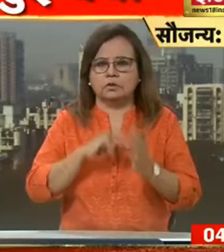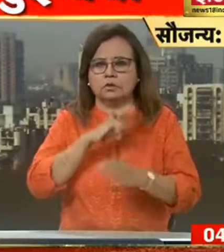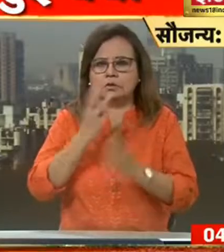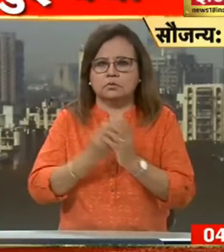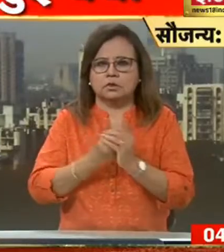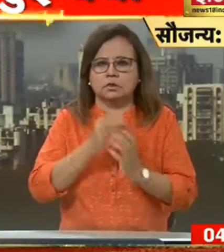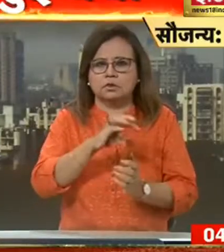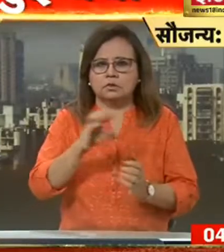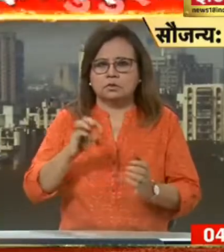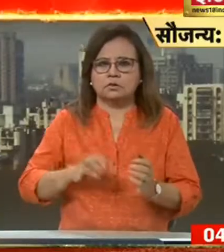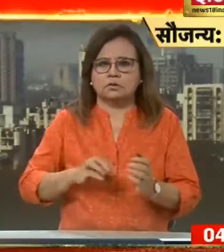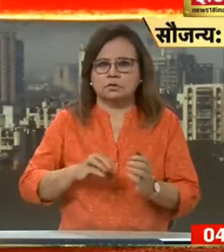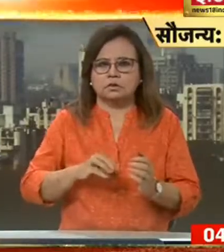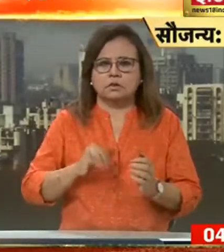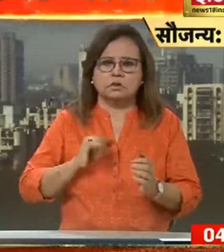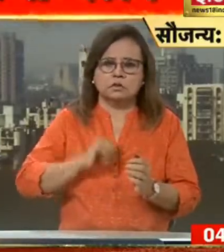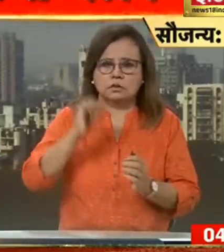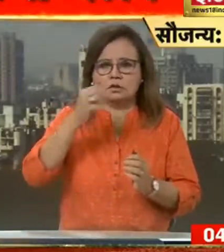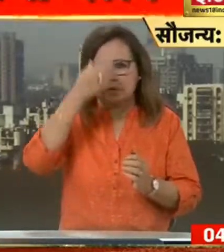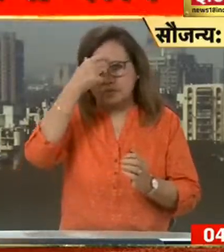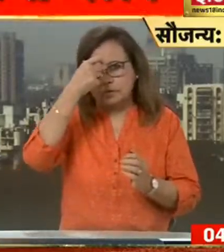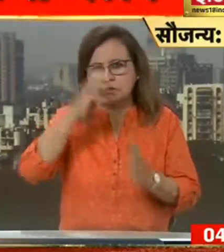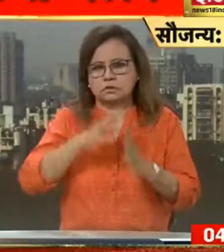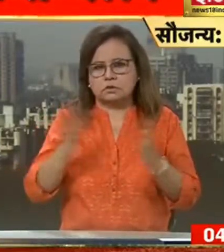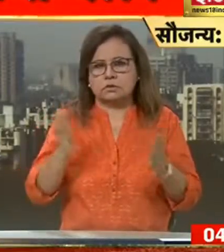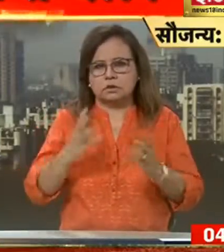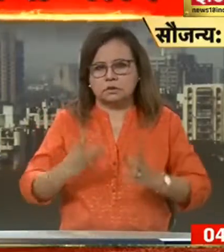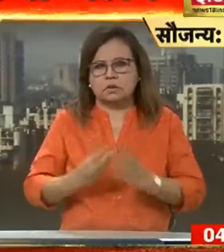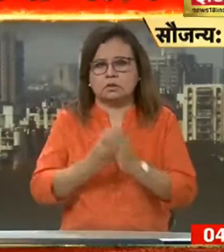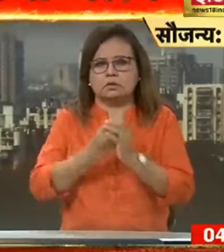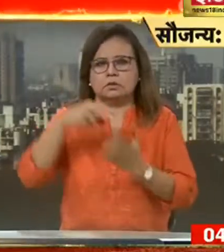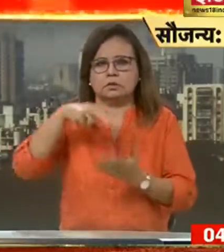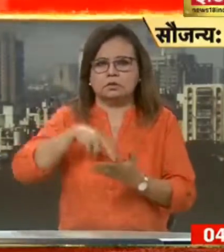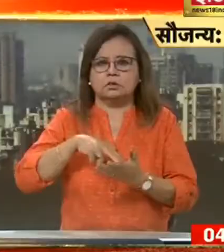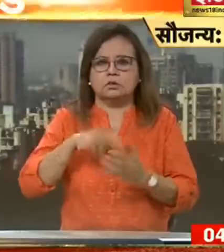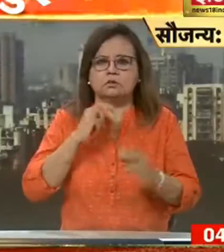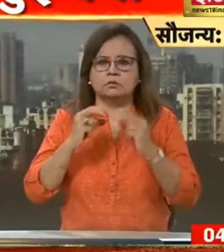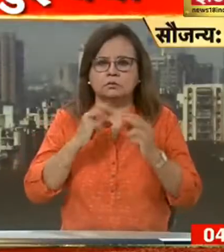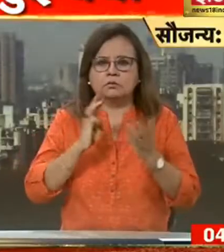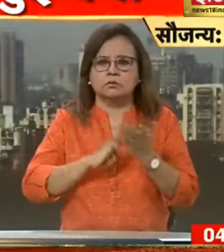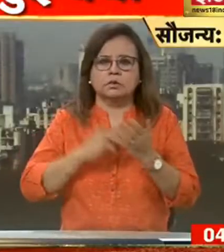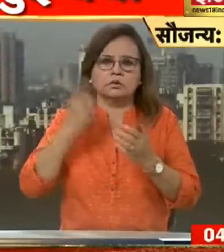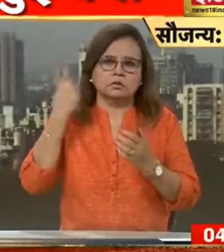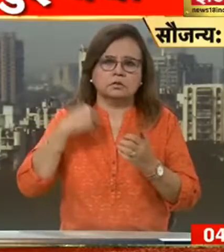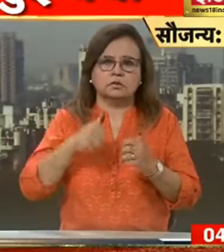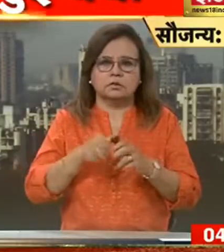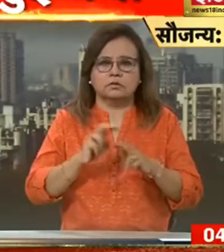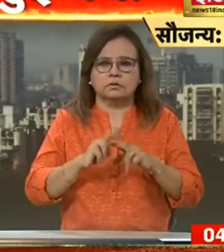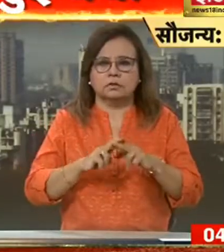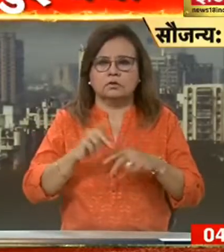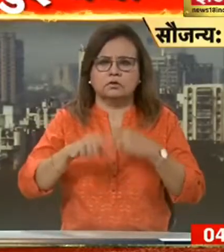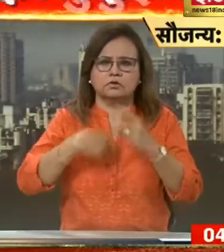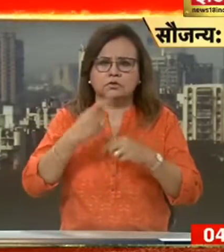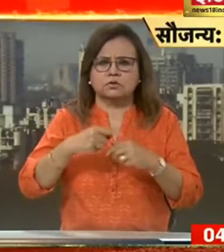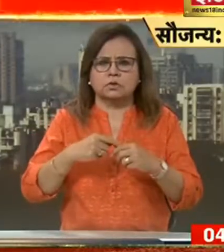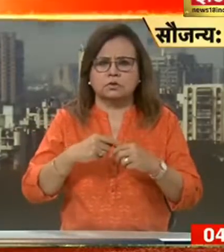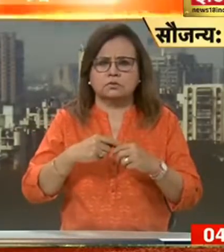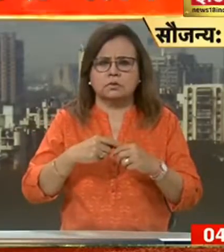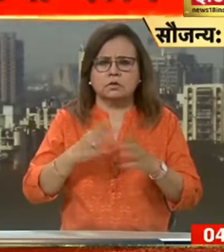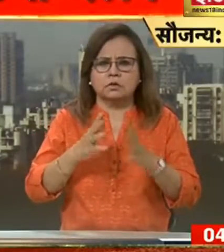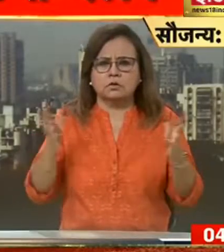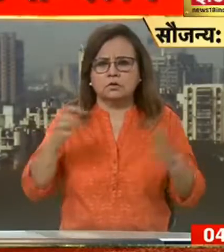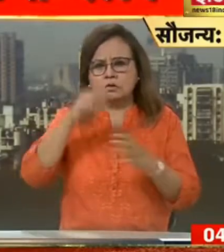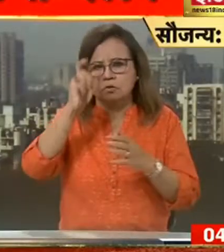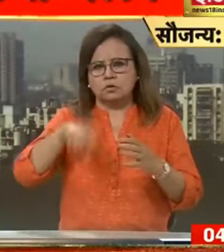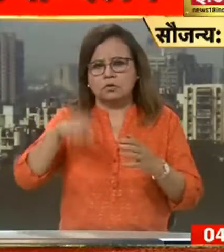कि प्रवासी संकट से निपटने के लिए के मध्य पूर्व और अफ्रीका से रोजाना सैकड़ों की